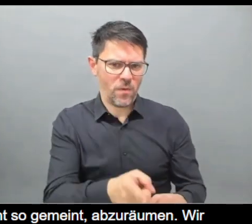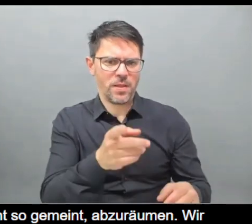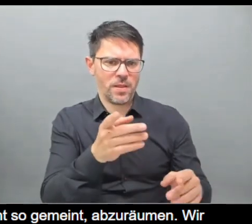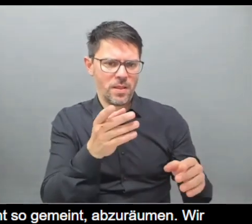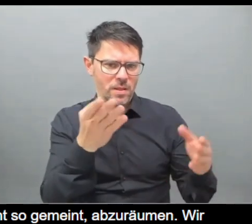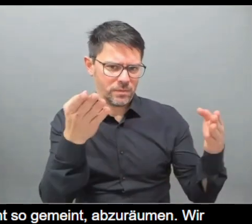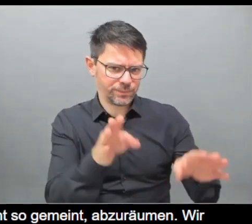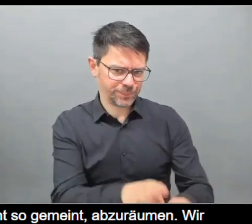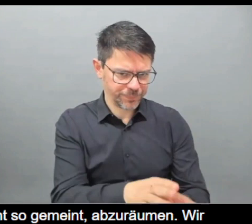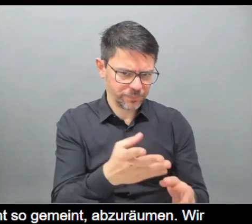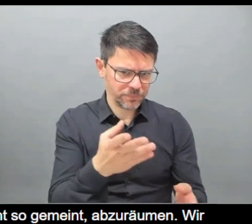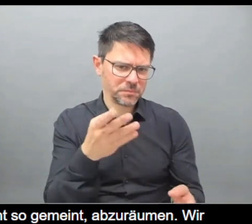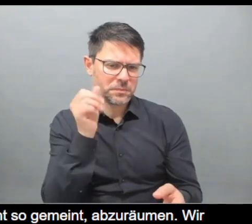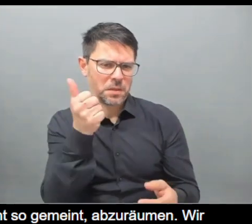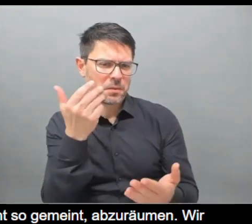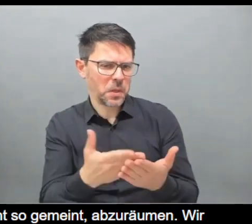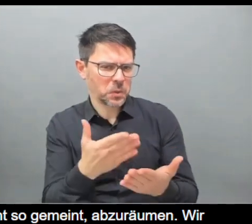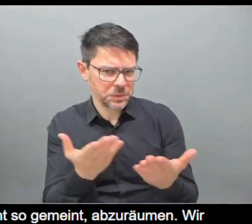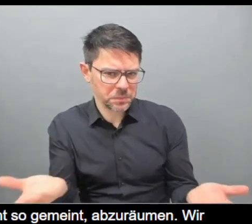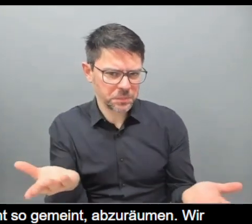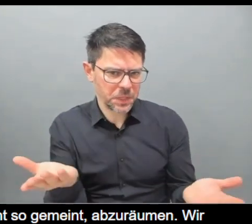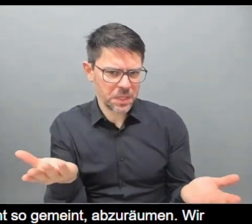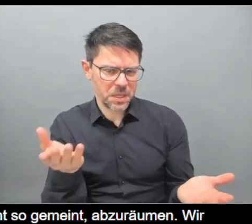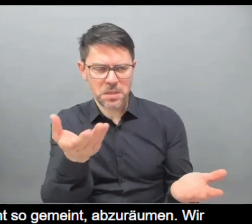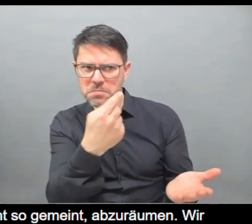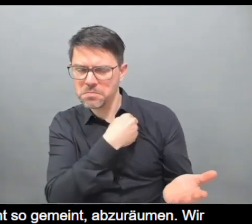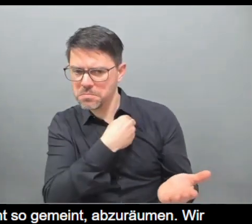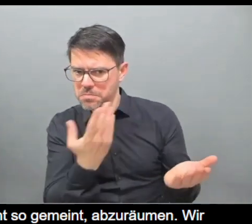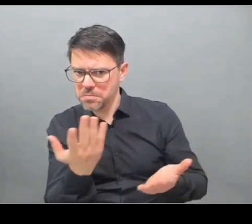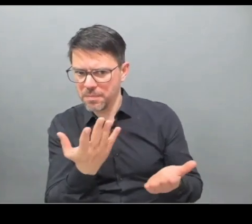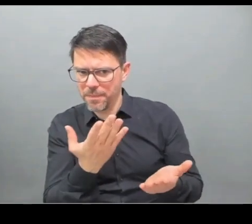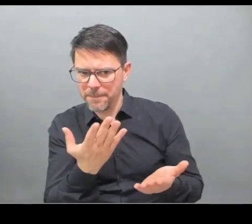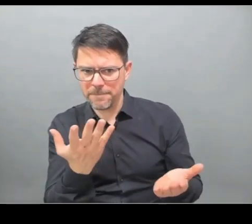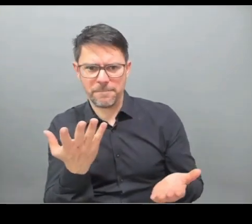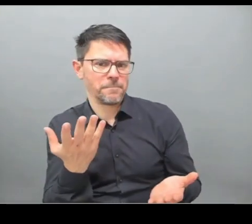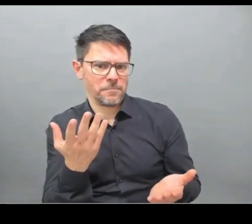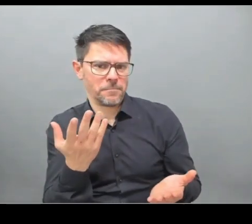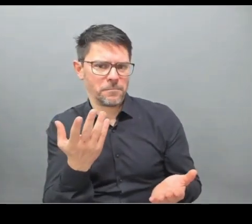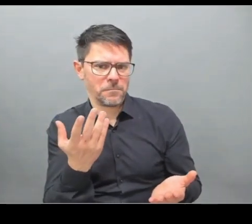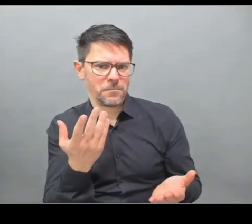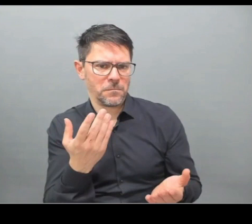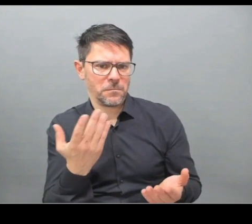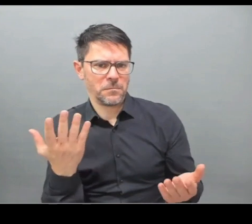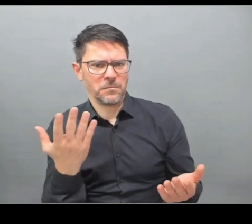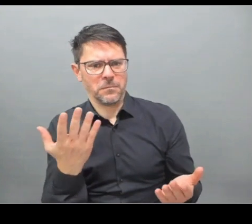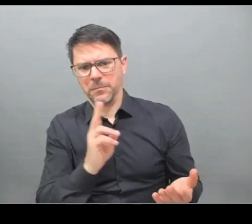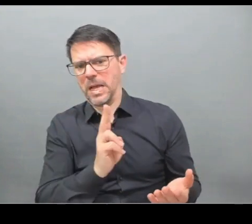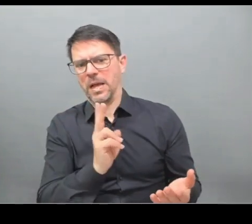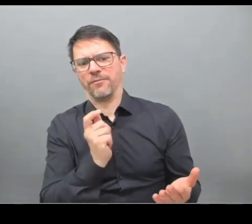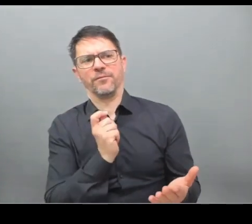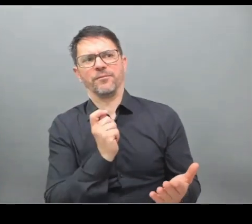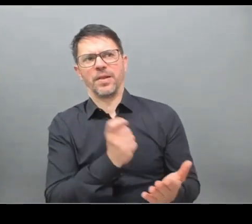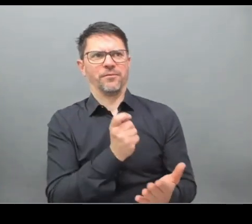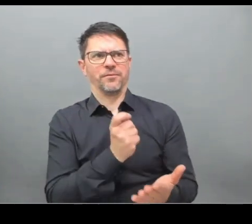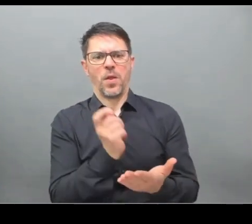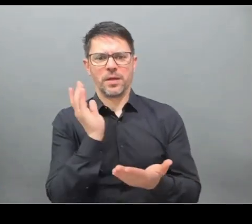Also ich glaube, im Überblick könnte Herr Engelhausen vielleicht das sogar noch präziser sagen, weil er den Überblick über die Kliniken besser hat als ich. Ich kann